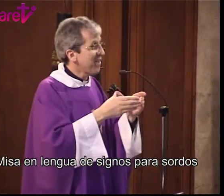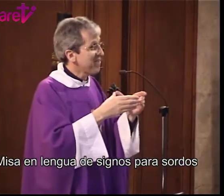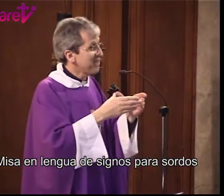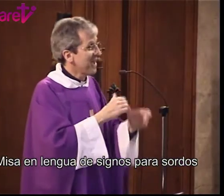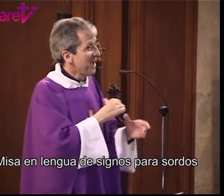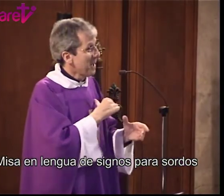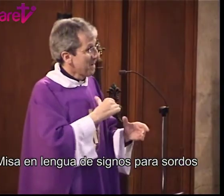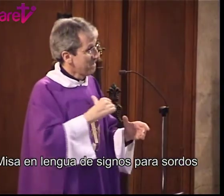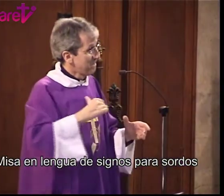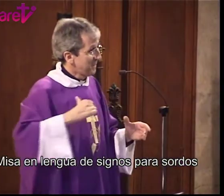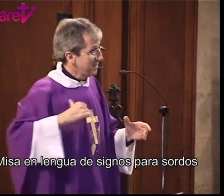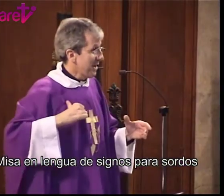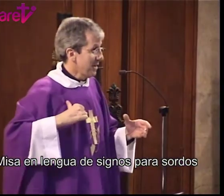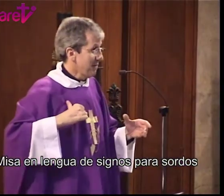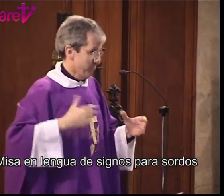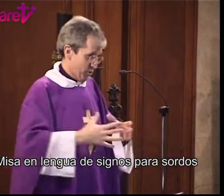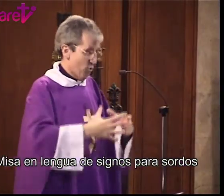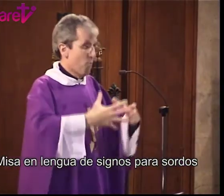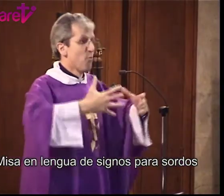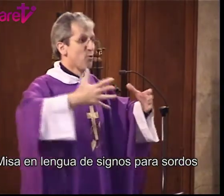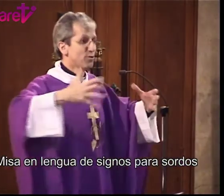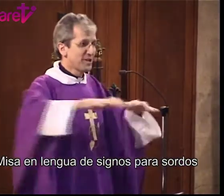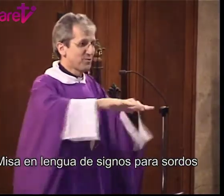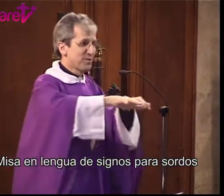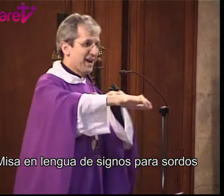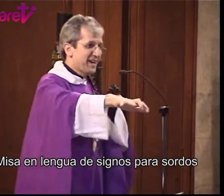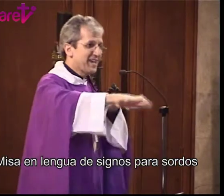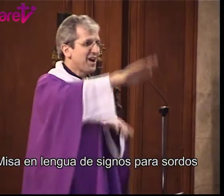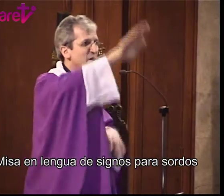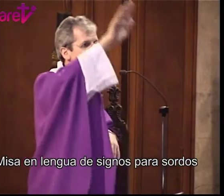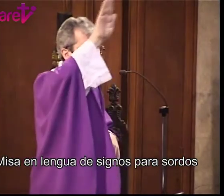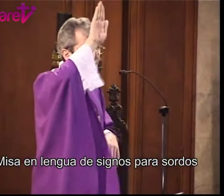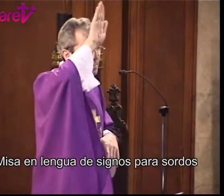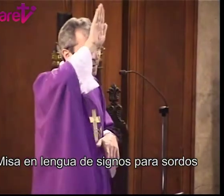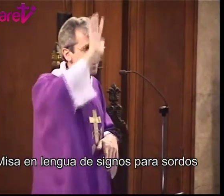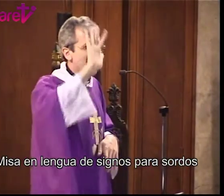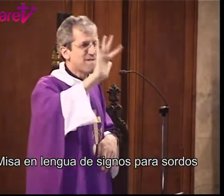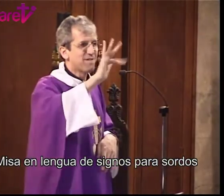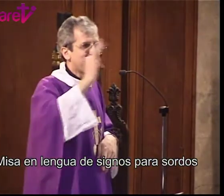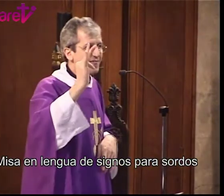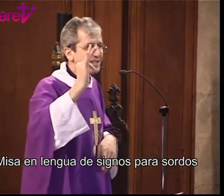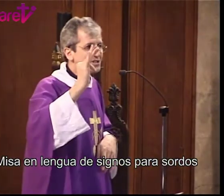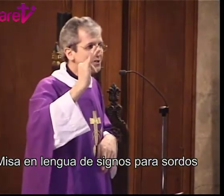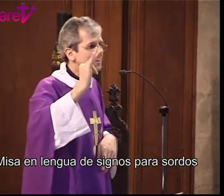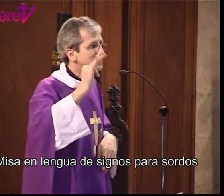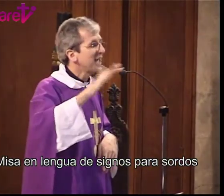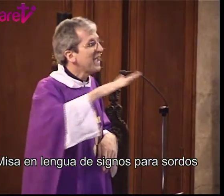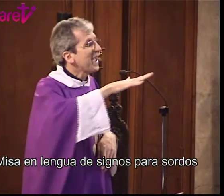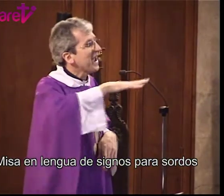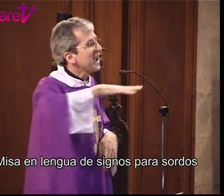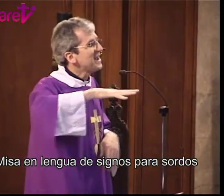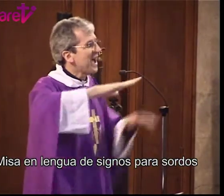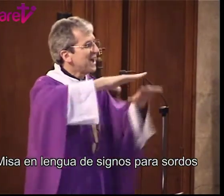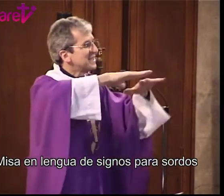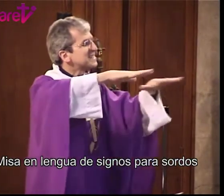audiencia privada, pero multitudinaria, con el Papa Francisco, en la